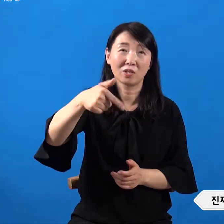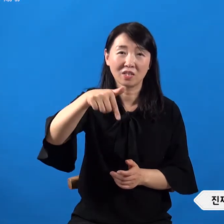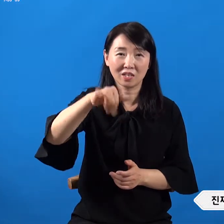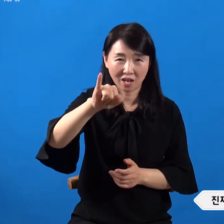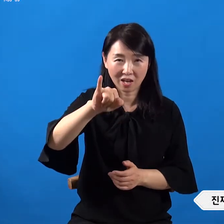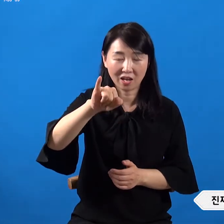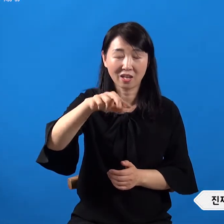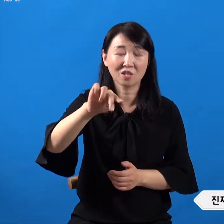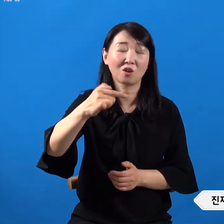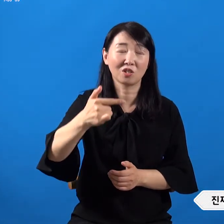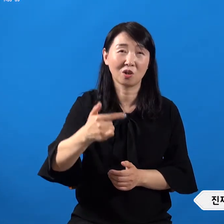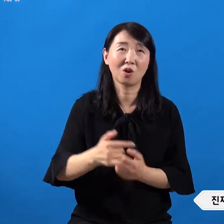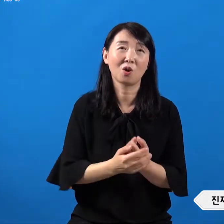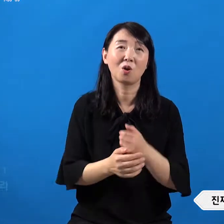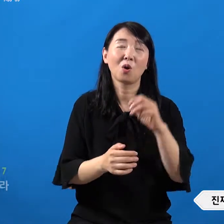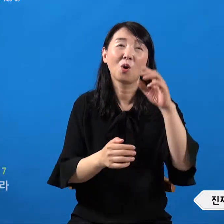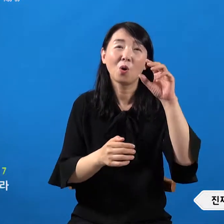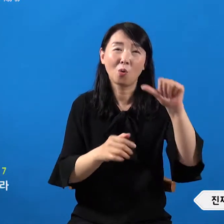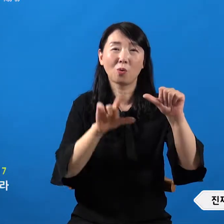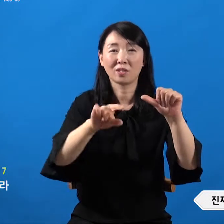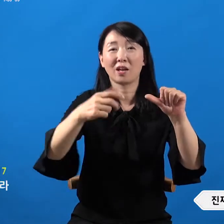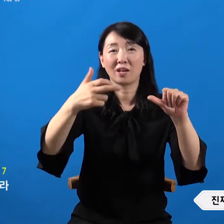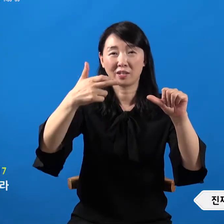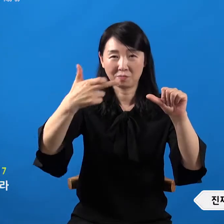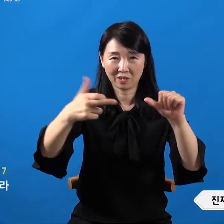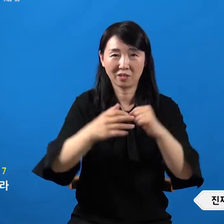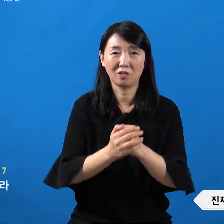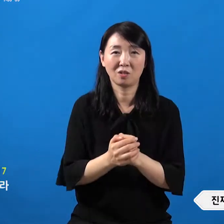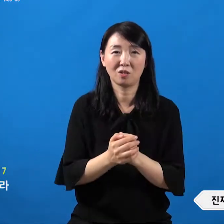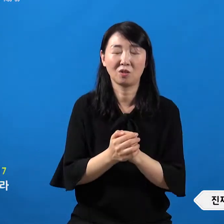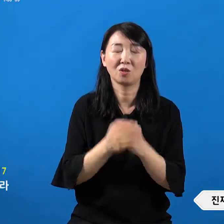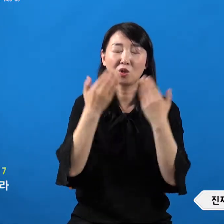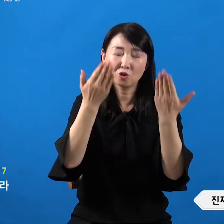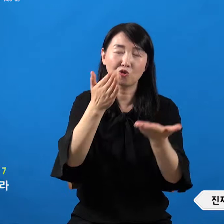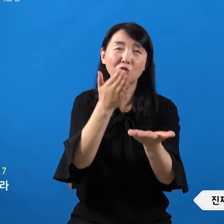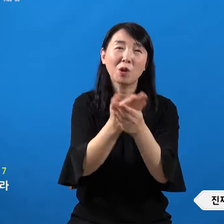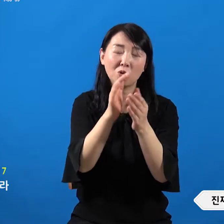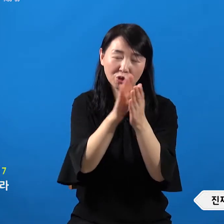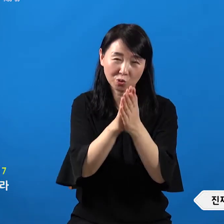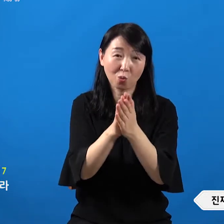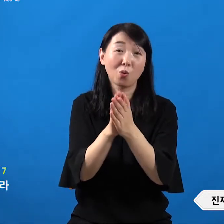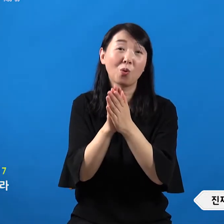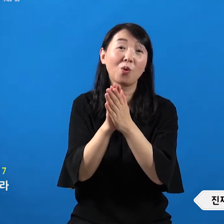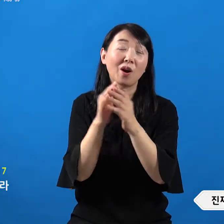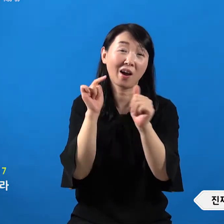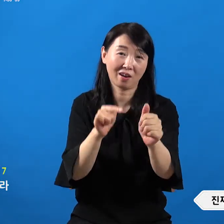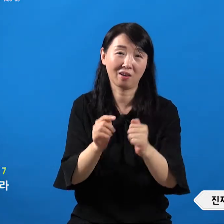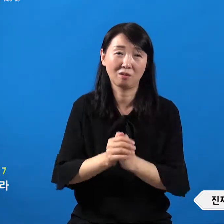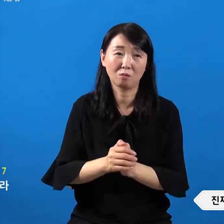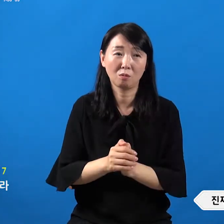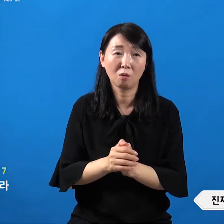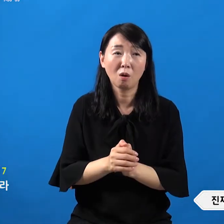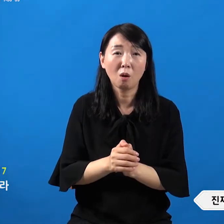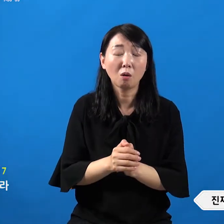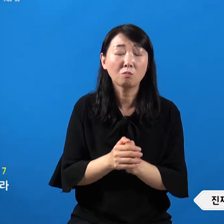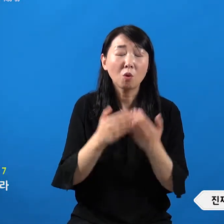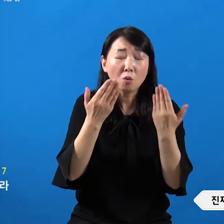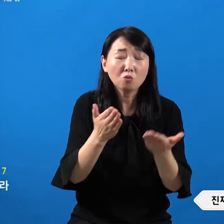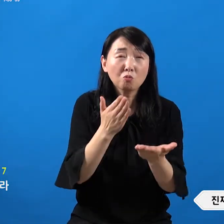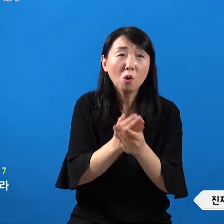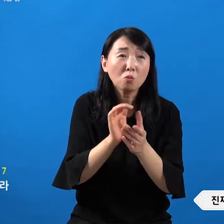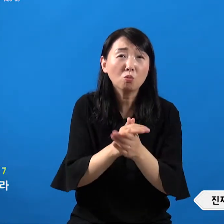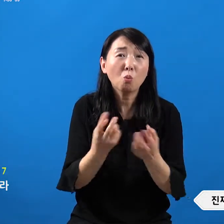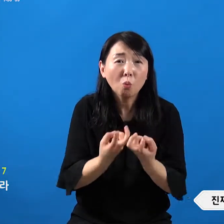17절은 이렇게 말씀하지 않습니까? 쉬지 말고 기도하라. 아니 어떻게 쉬지 않고 기도할 수 있습니까? 할 것도